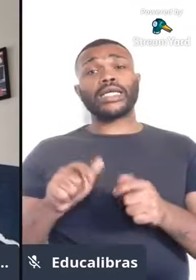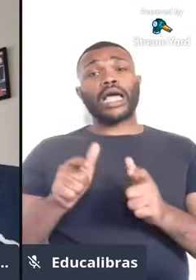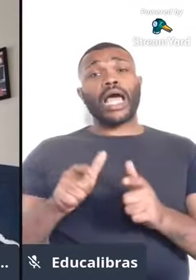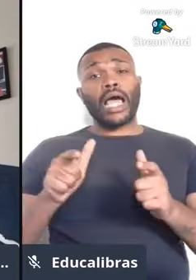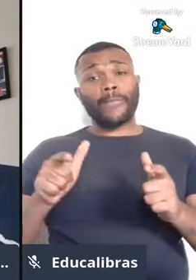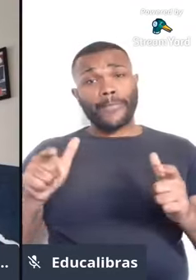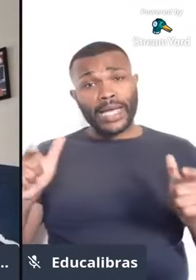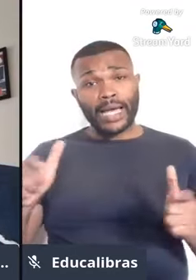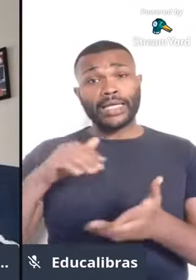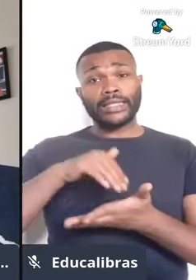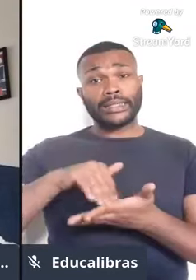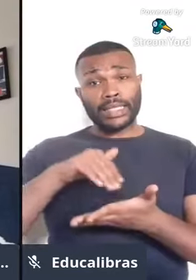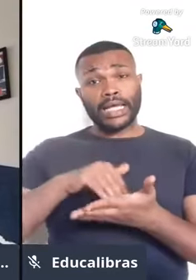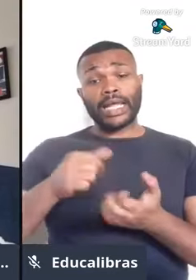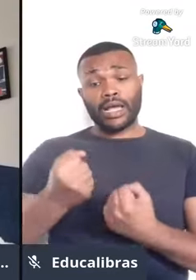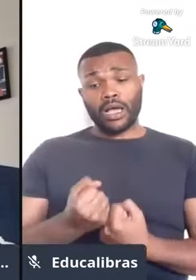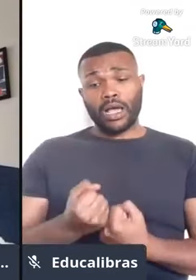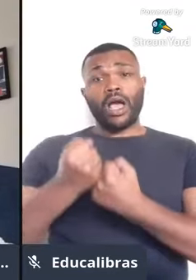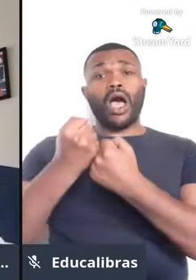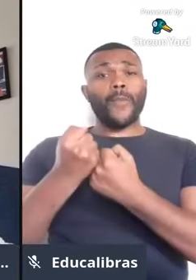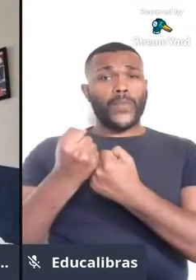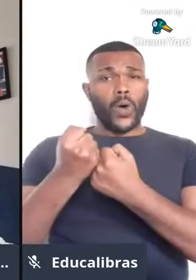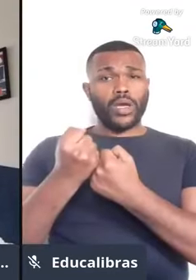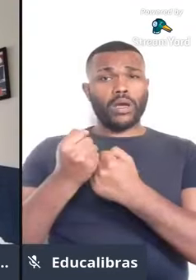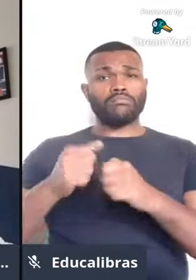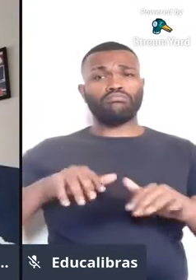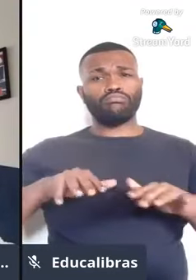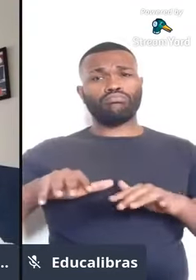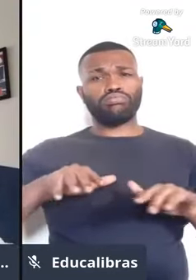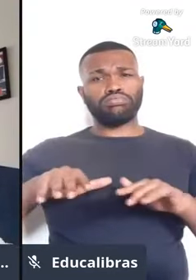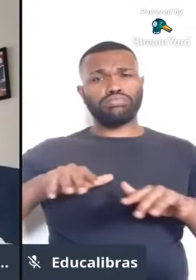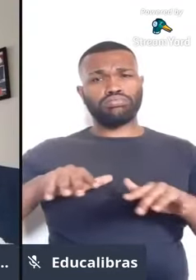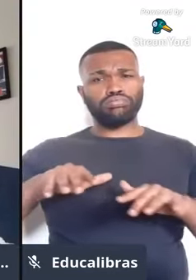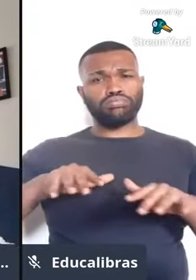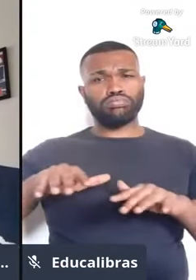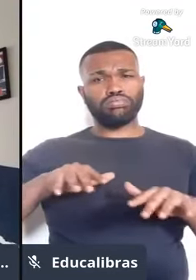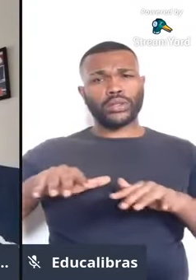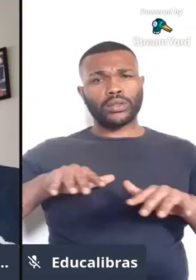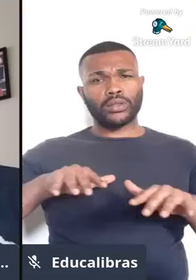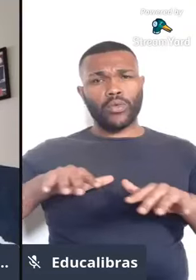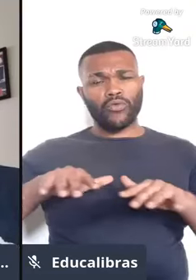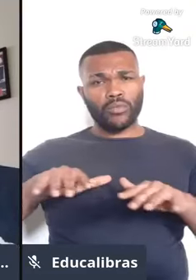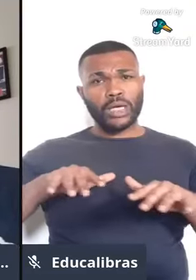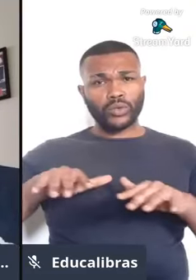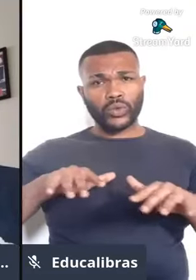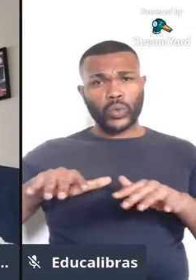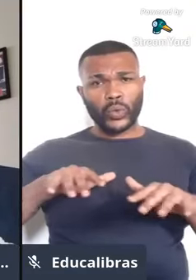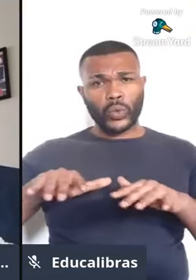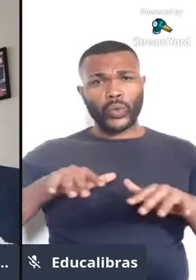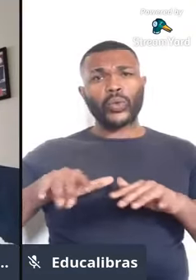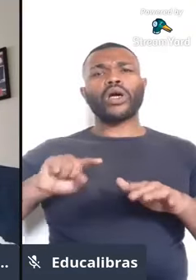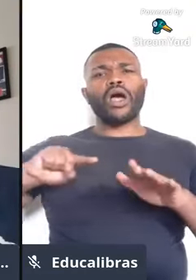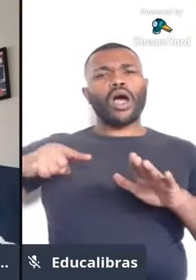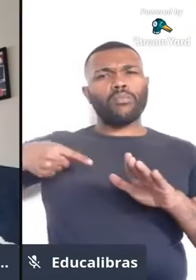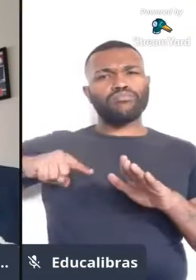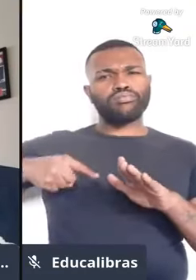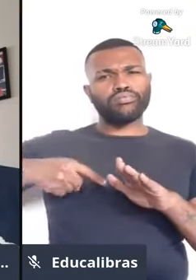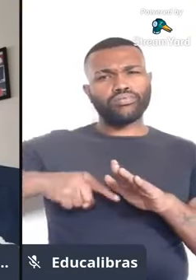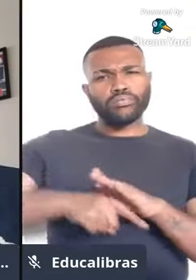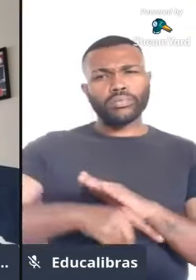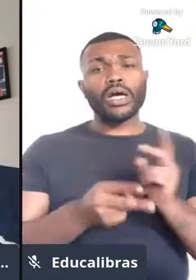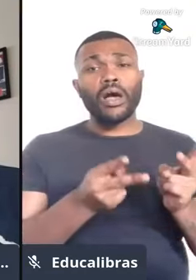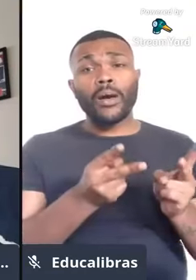secretaria apoiando, de alguma forma, um movimento que aprofunde a percepção